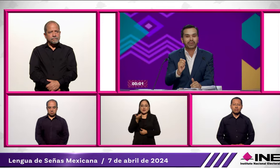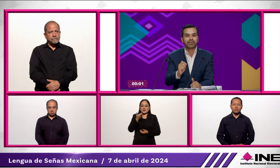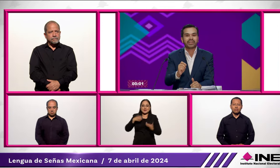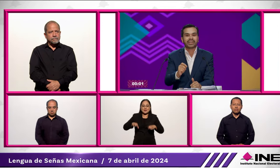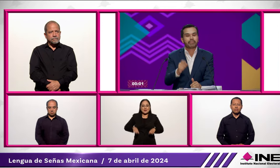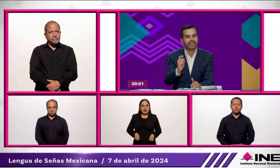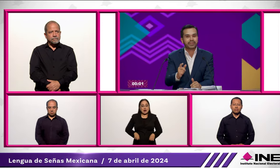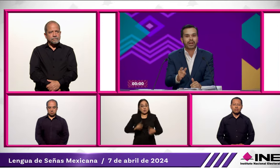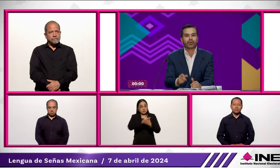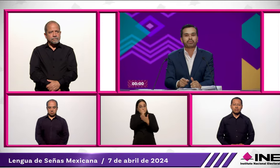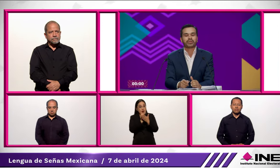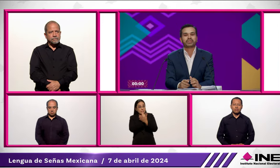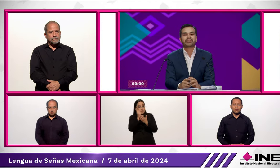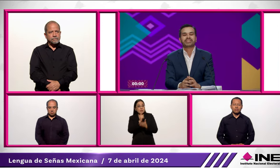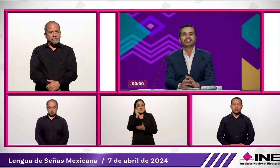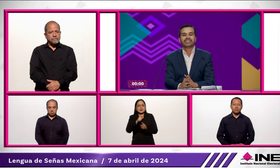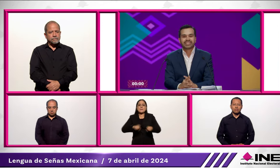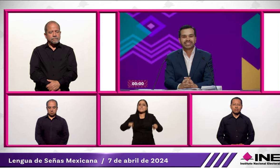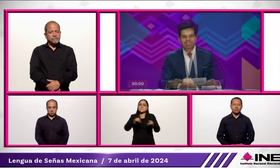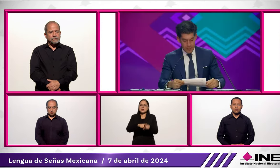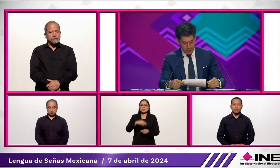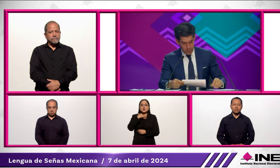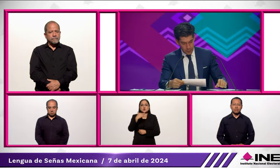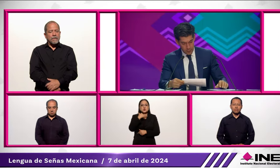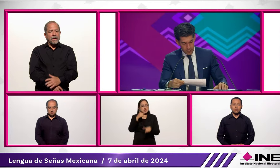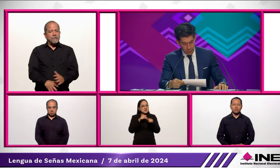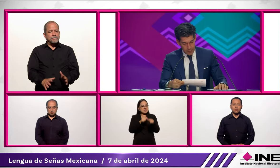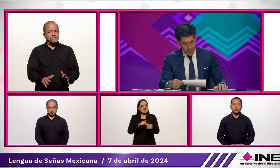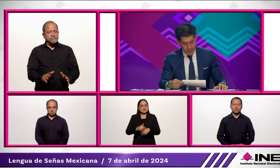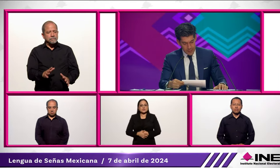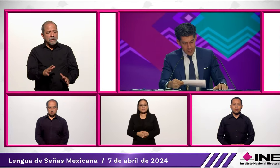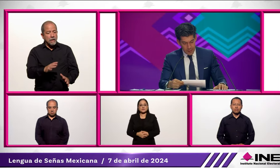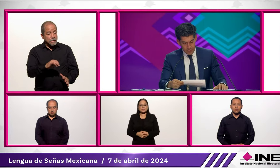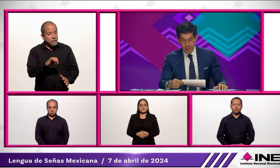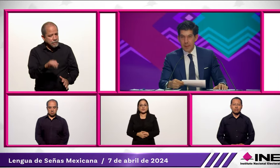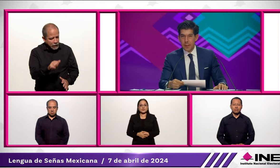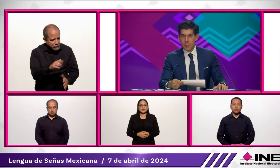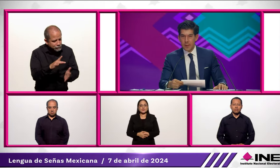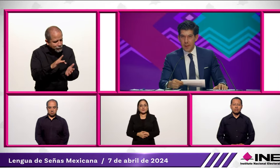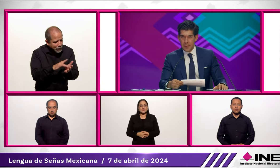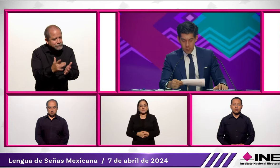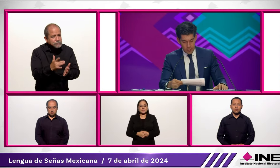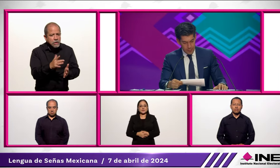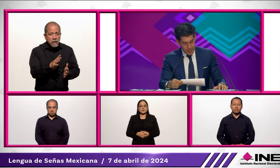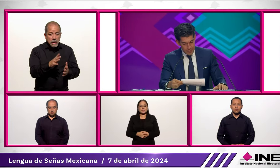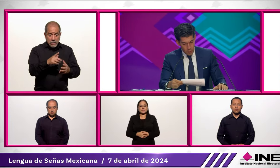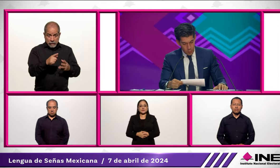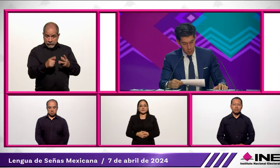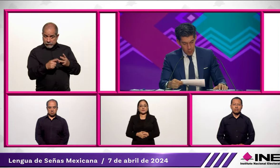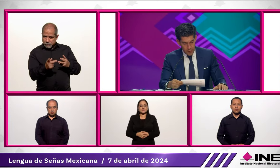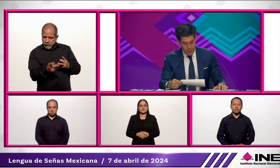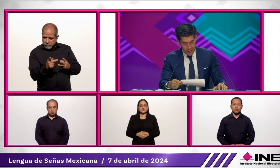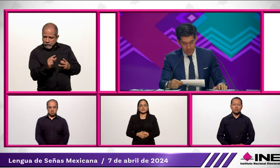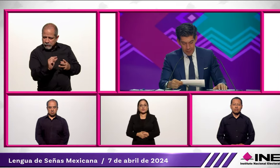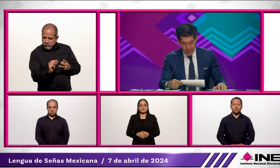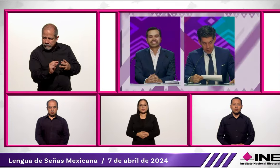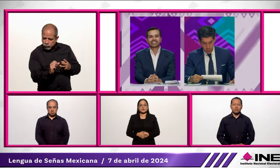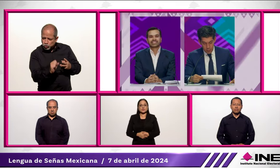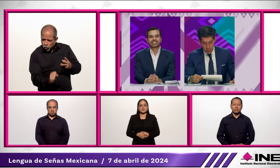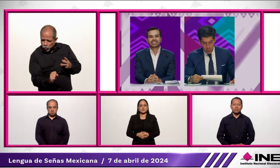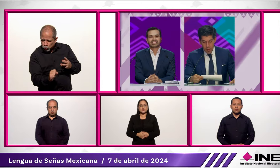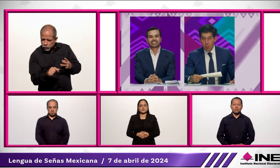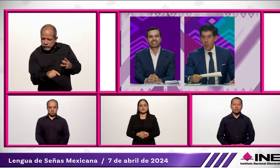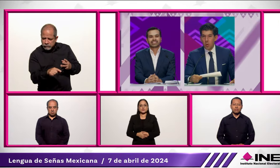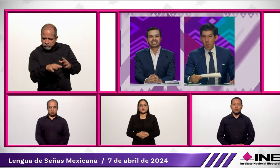programas terminaron repitiendo la corrupción. Gracias, candidato Jorge Máynez. Tercera pregunta, está del sur del país. ¿Cómo pueden eliminar